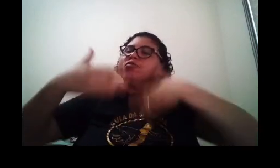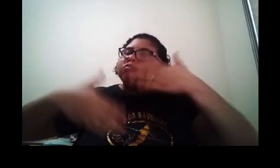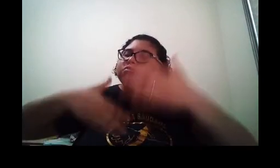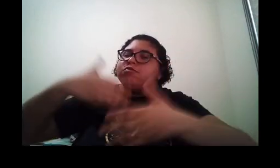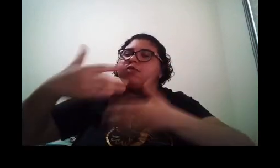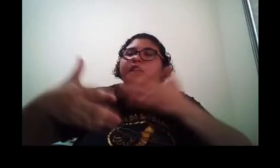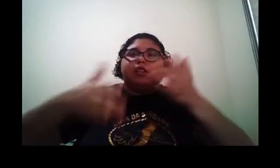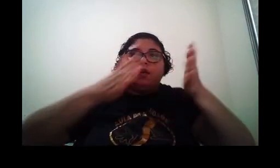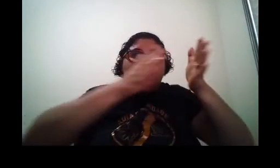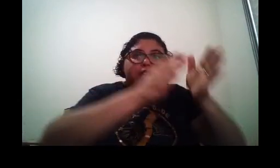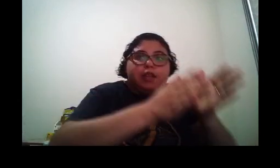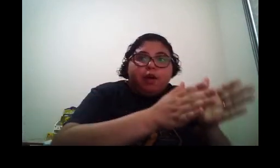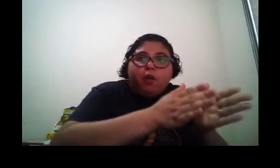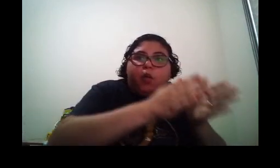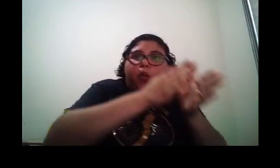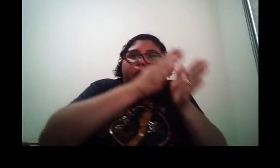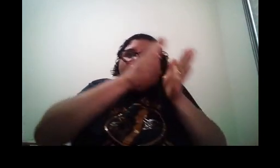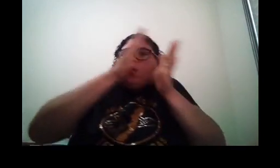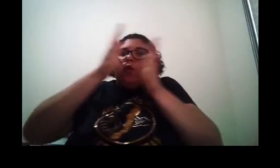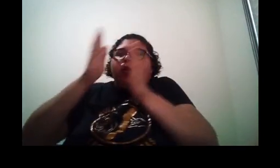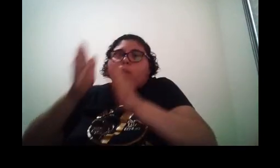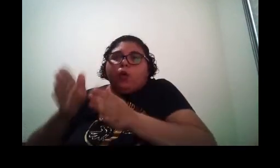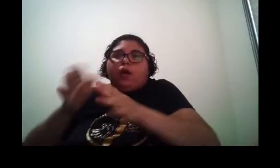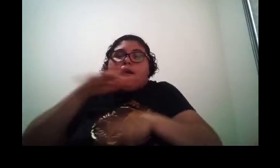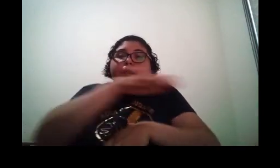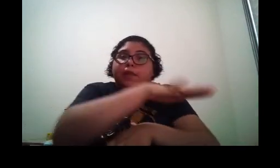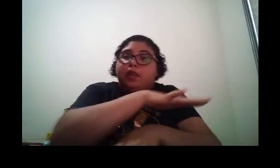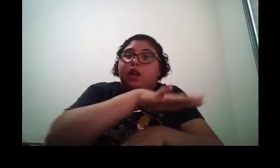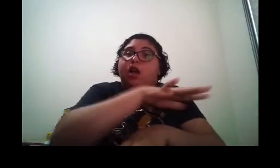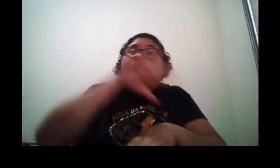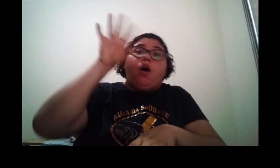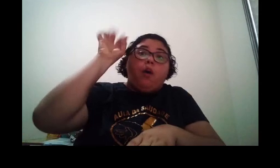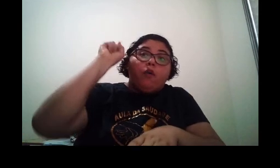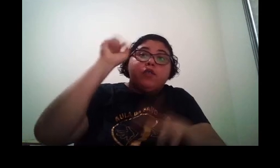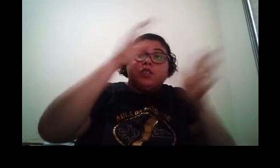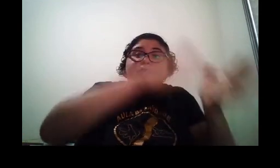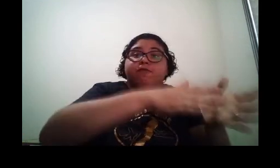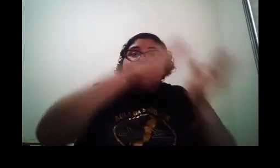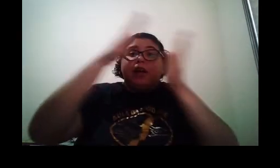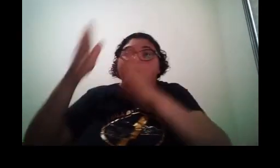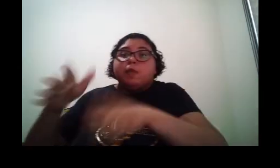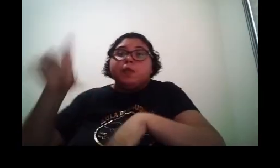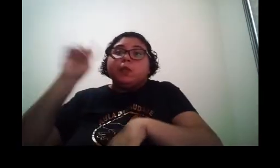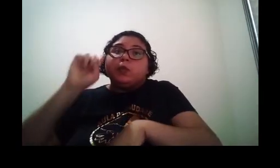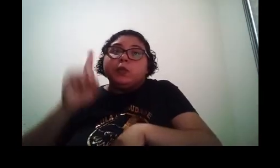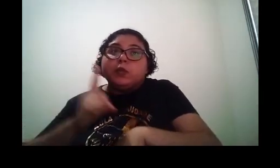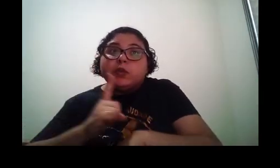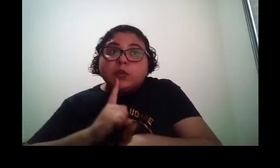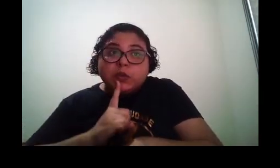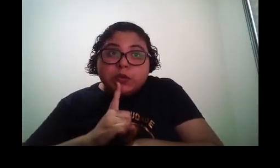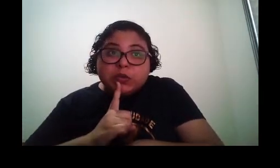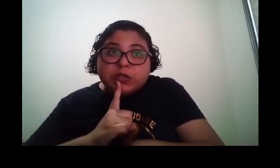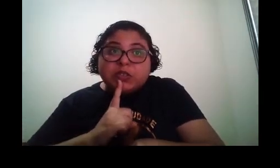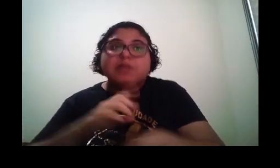está nesse período de transição da parte ouvinte para contato com os surdos. Já